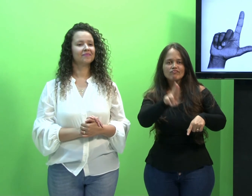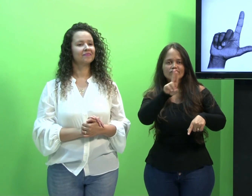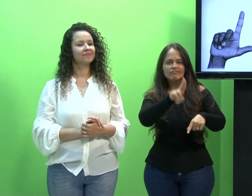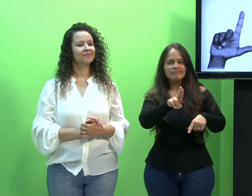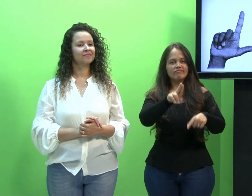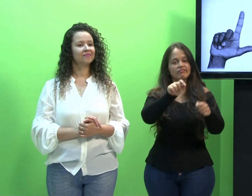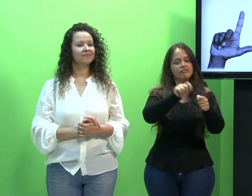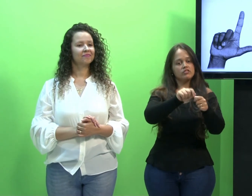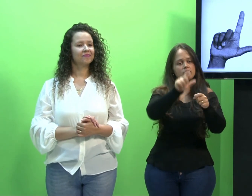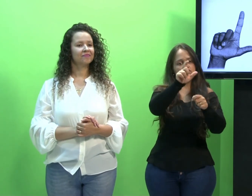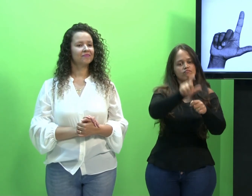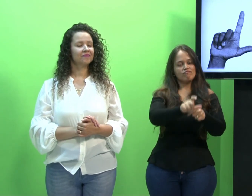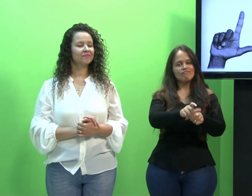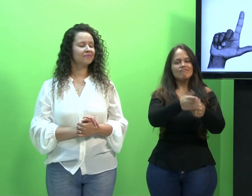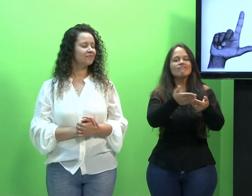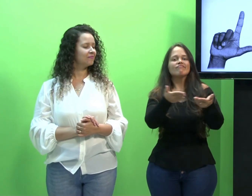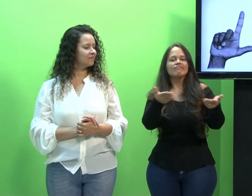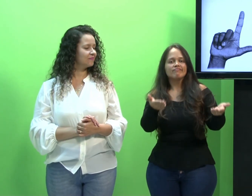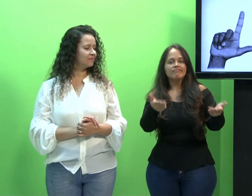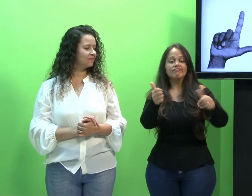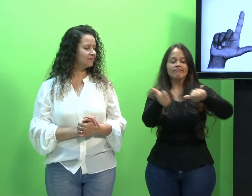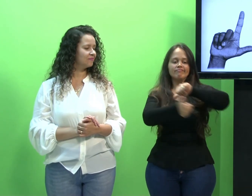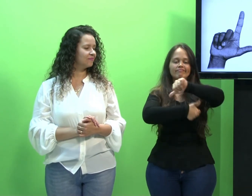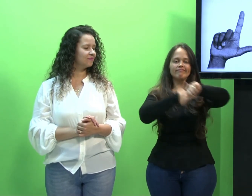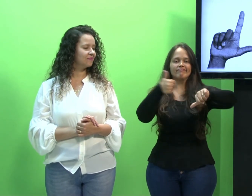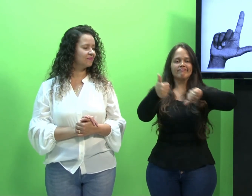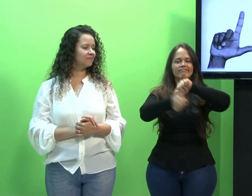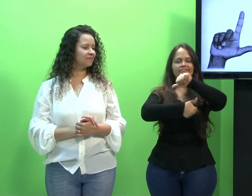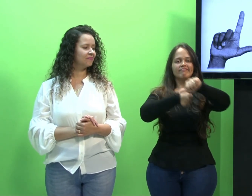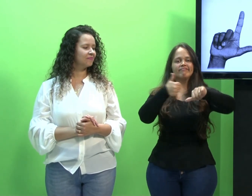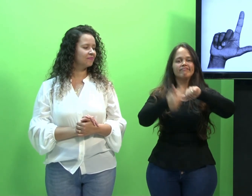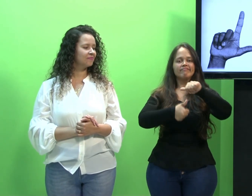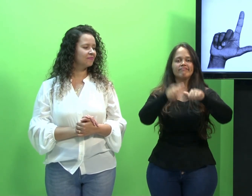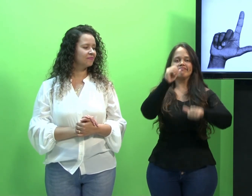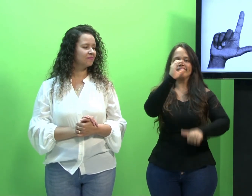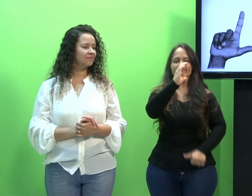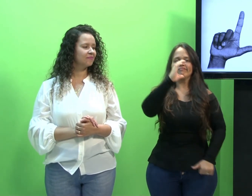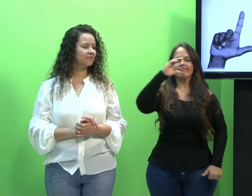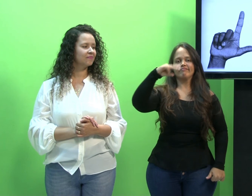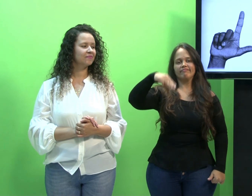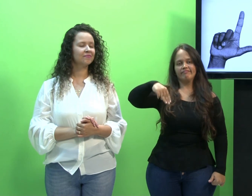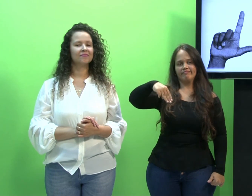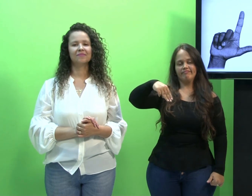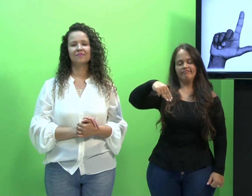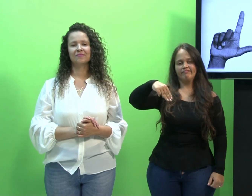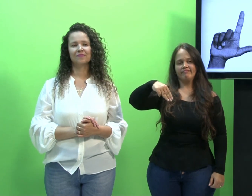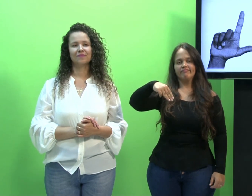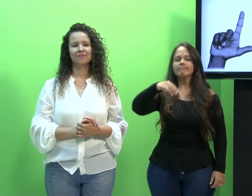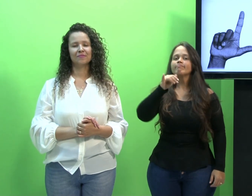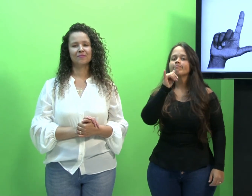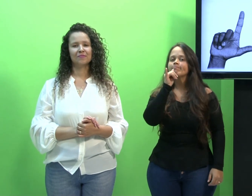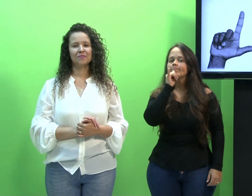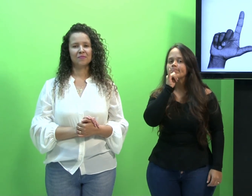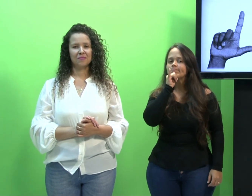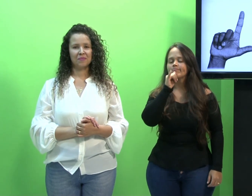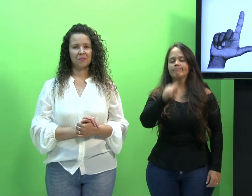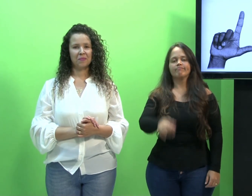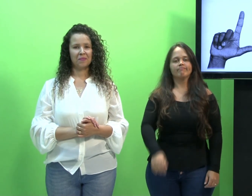para realizar aquela ação modifica o formato da configuração de mão. Por exemplo,